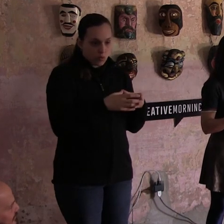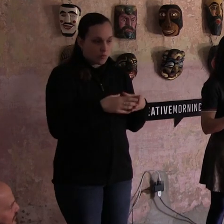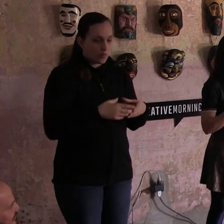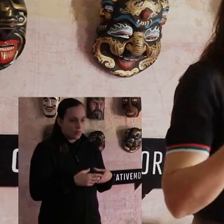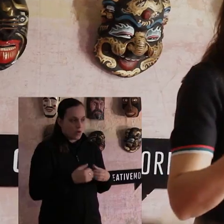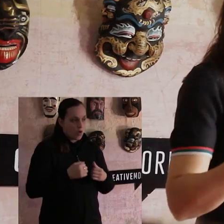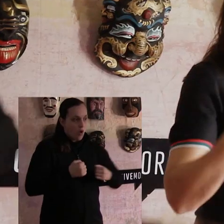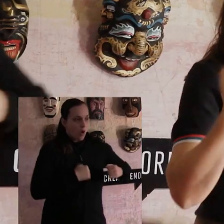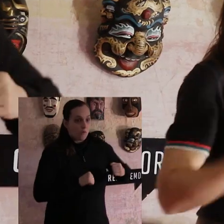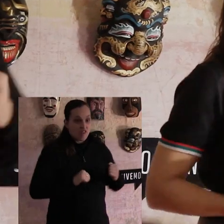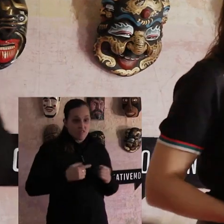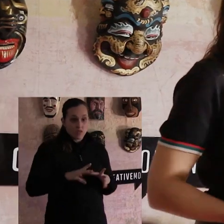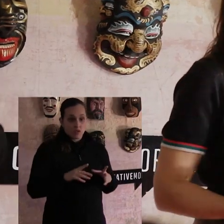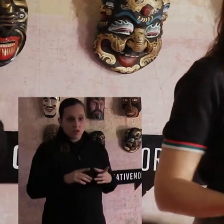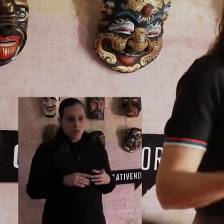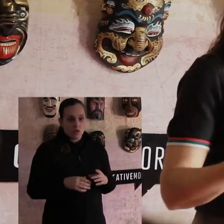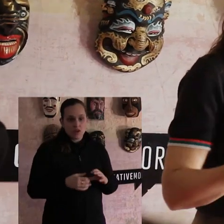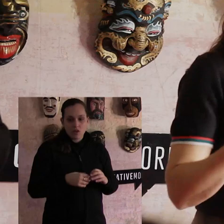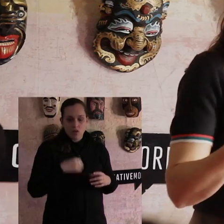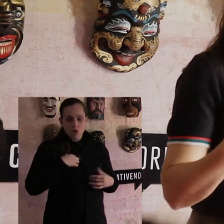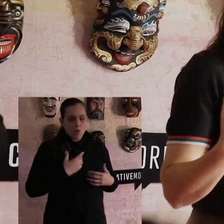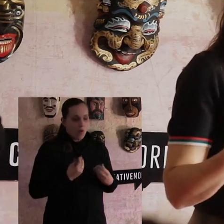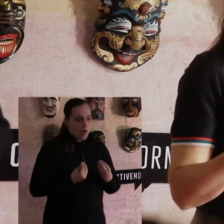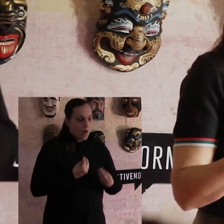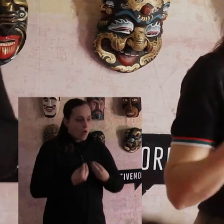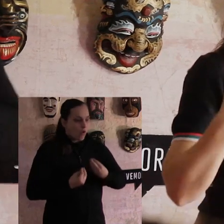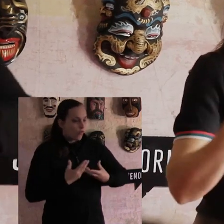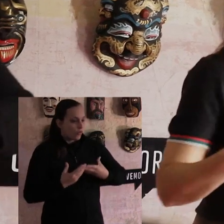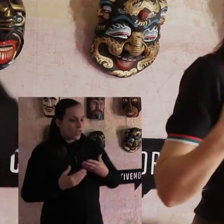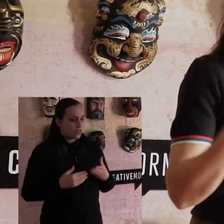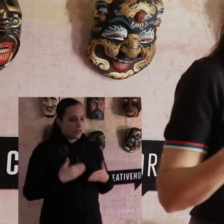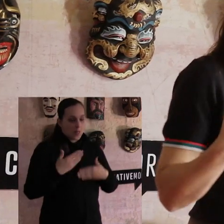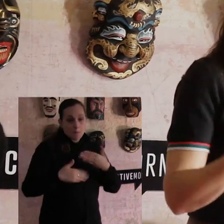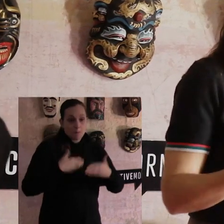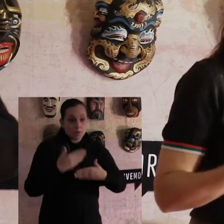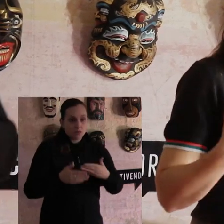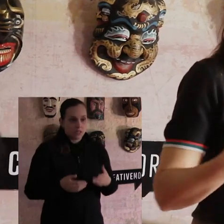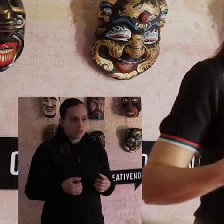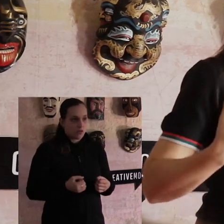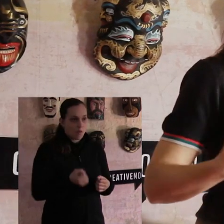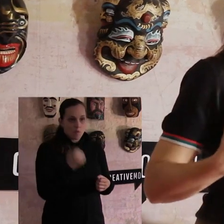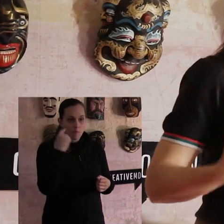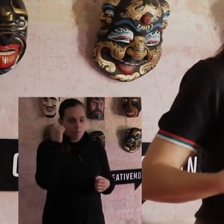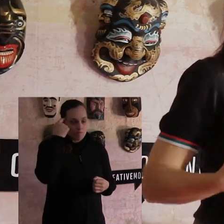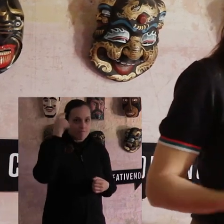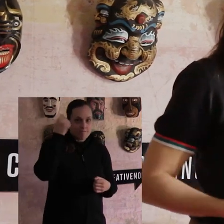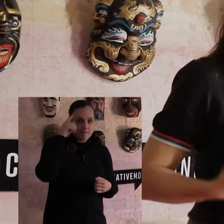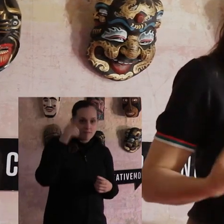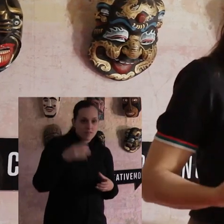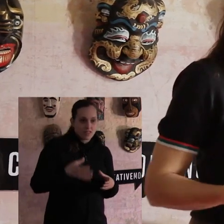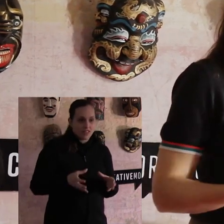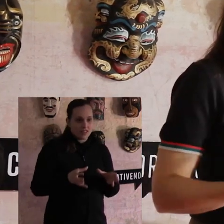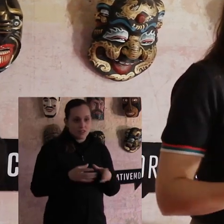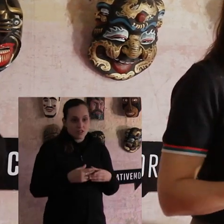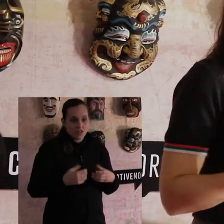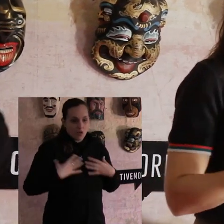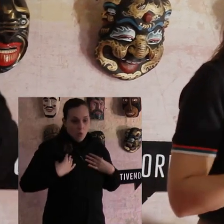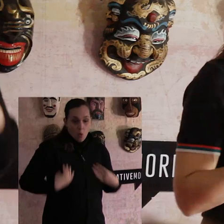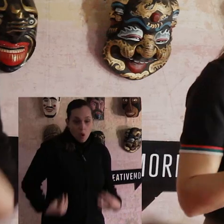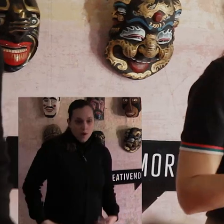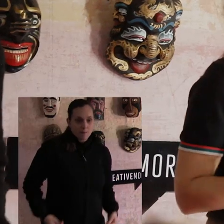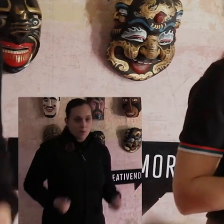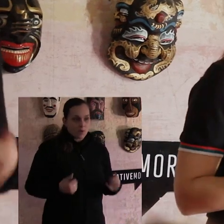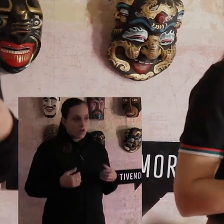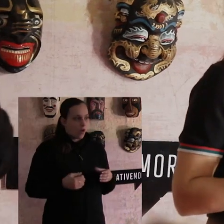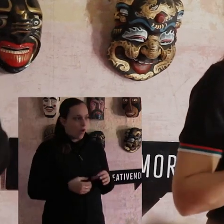movimiento puro, sino también en el animal que soy, porque me fui dando cuenta en el tanto estímulo del cuerpo, todas